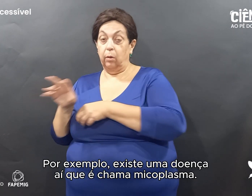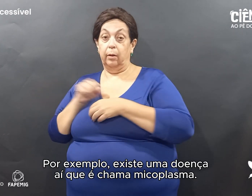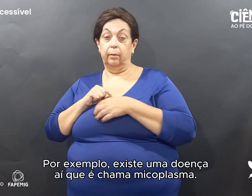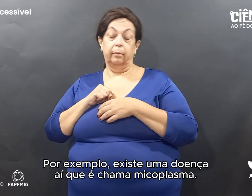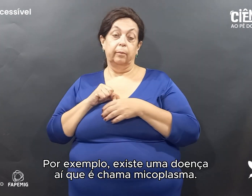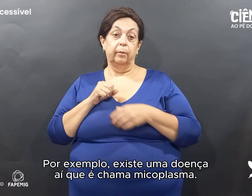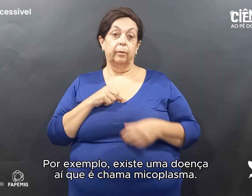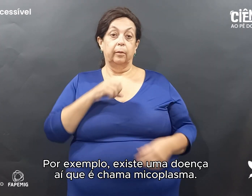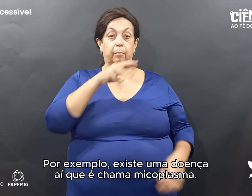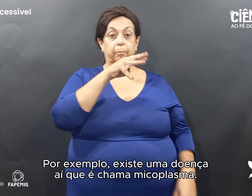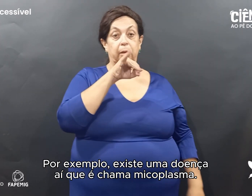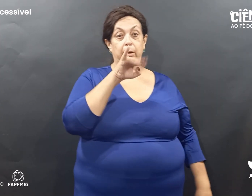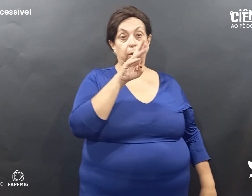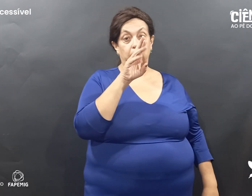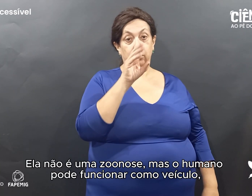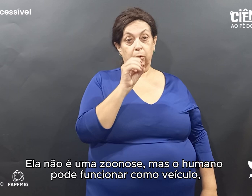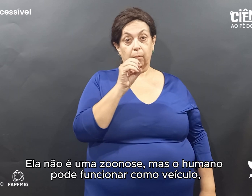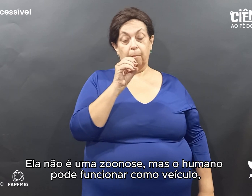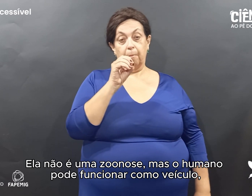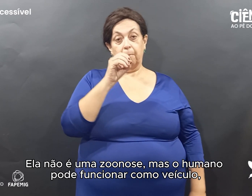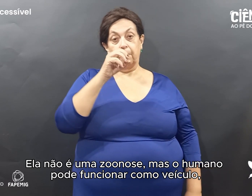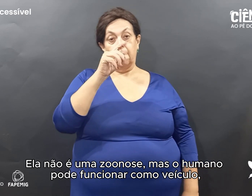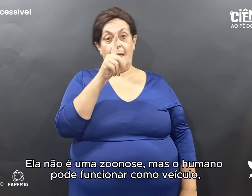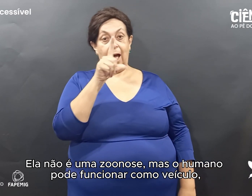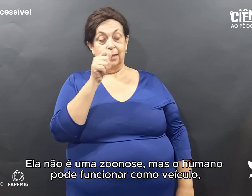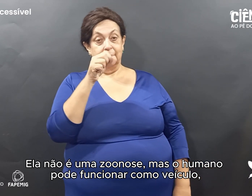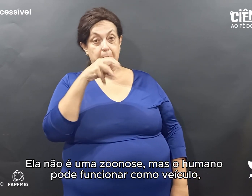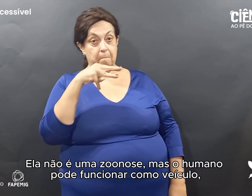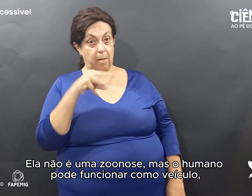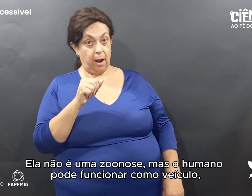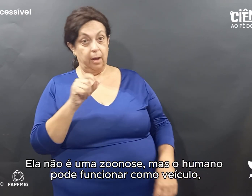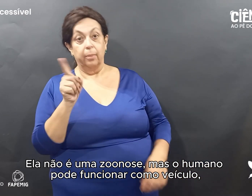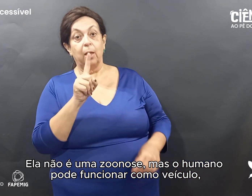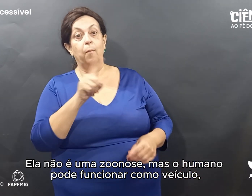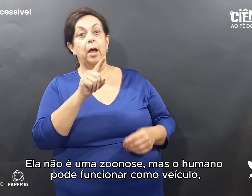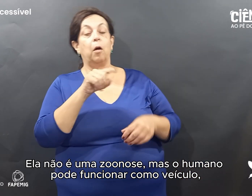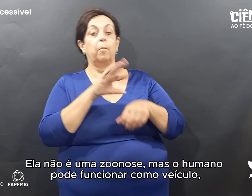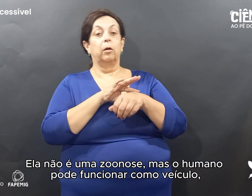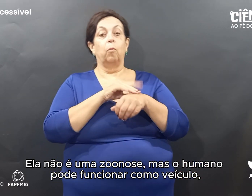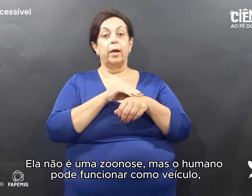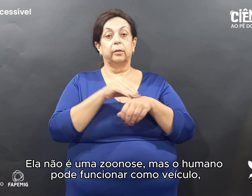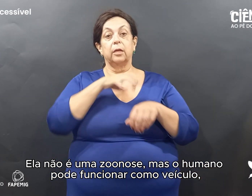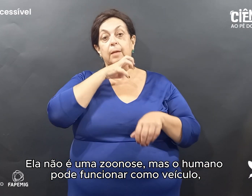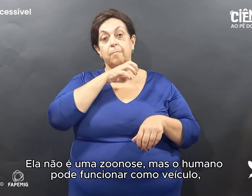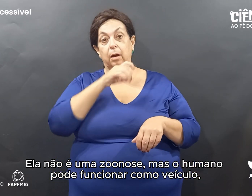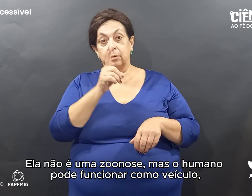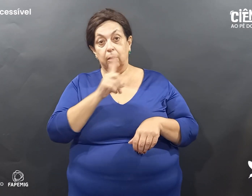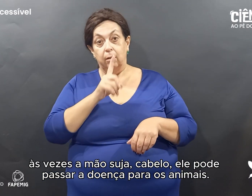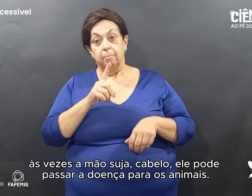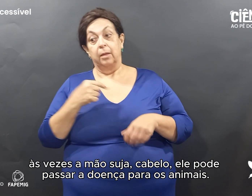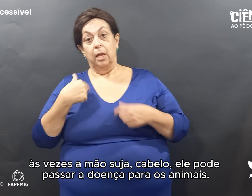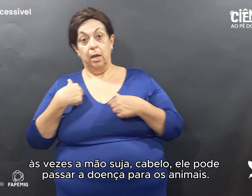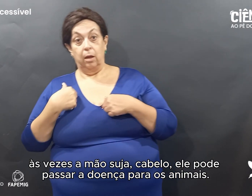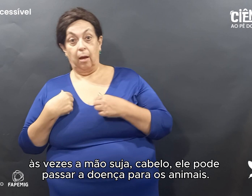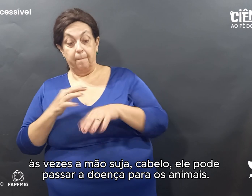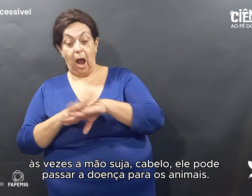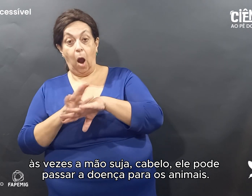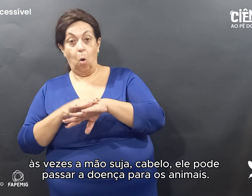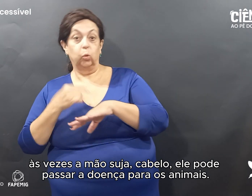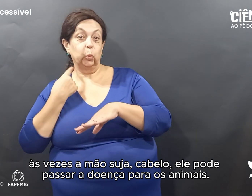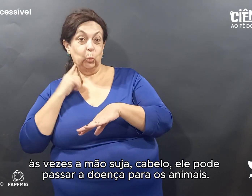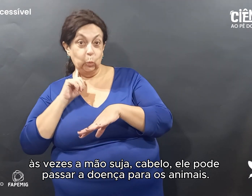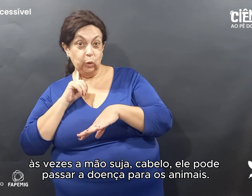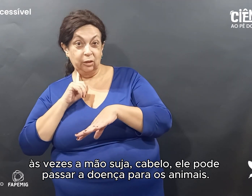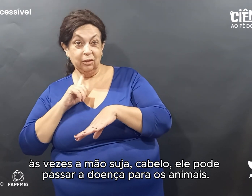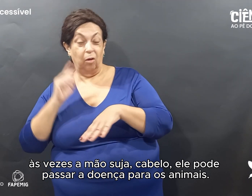aí que chama micoplasma. Ela não é uma zoonose, mas o humano ele pode funcionar como veículo. Às vezes a mão